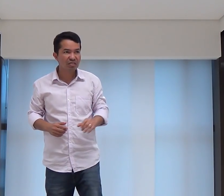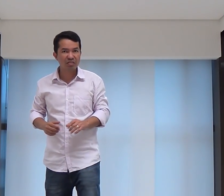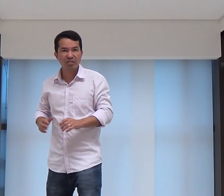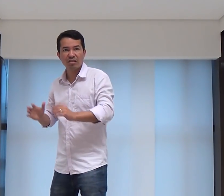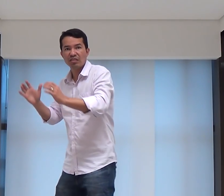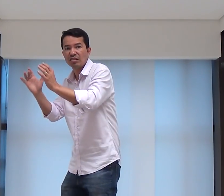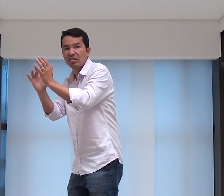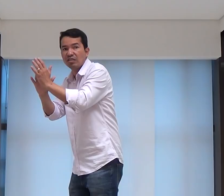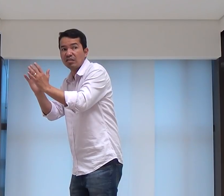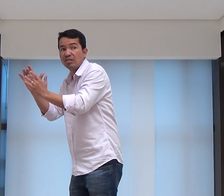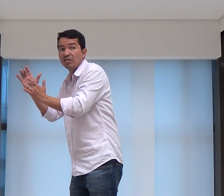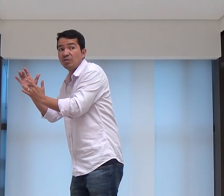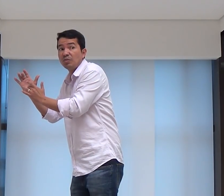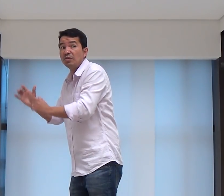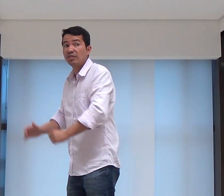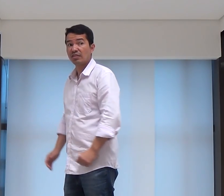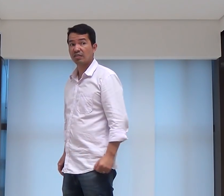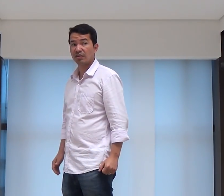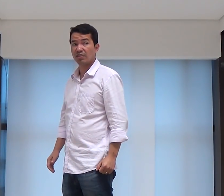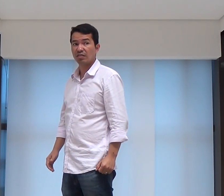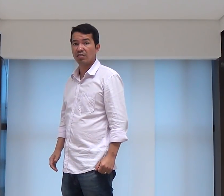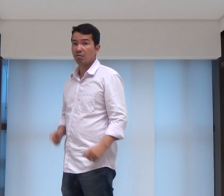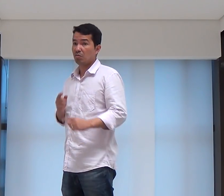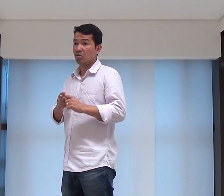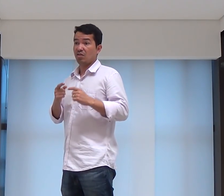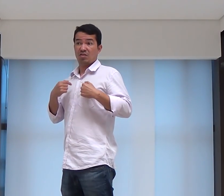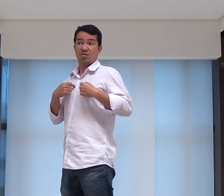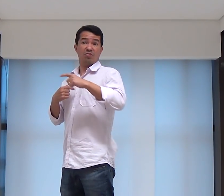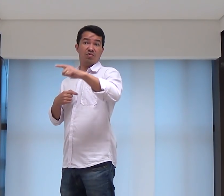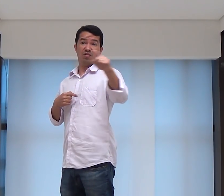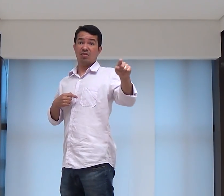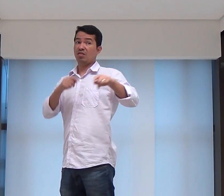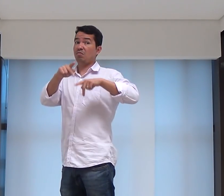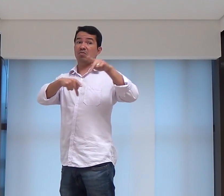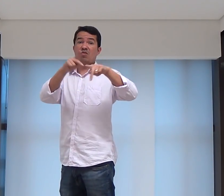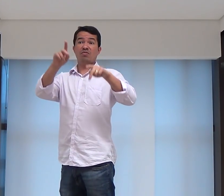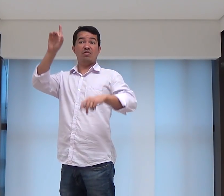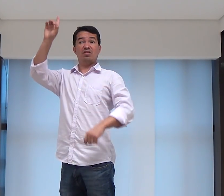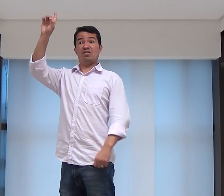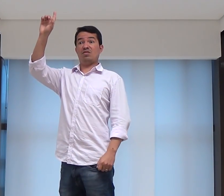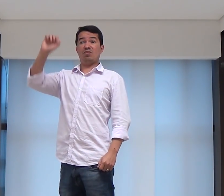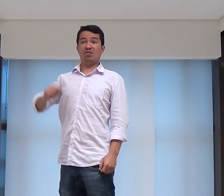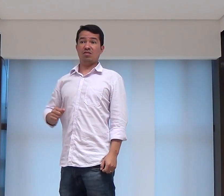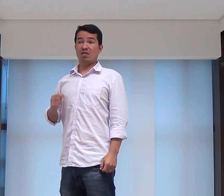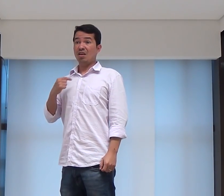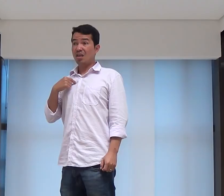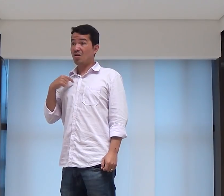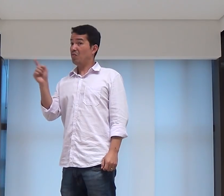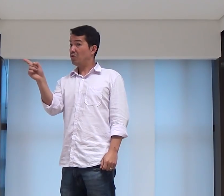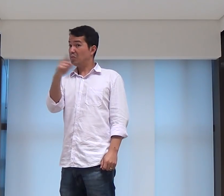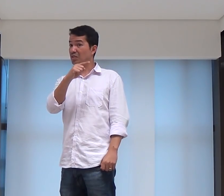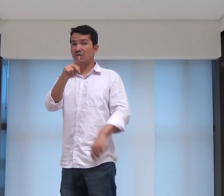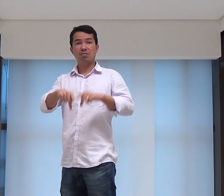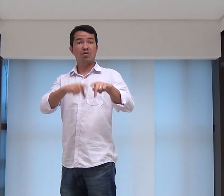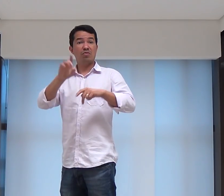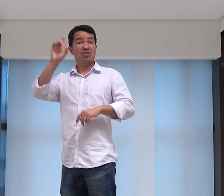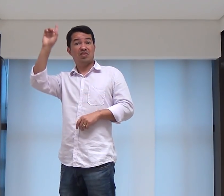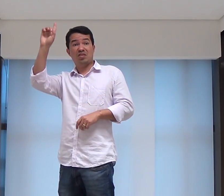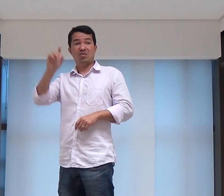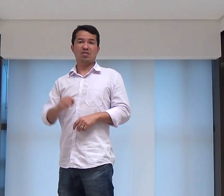Mas se você adora o dragão ou a Deus, eu não sei. Eu sei que nós somos o povo de Deus.